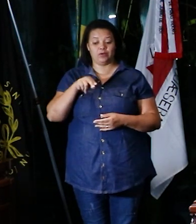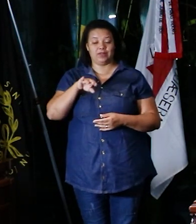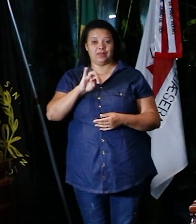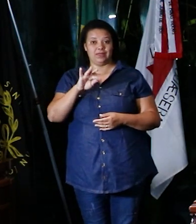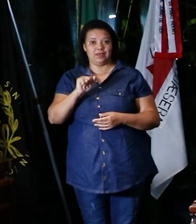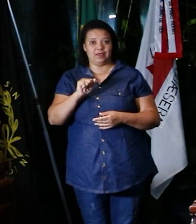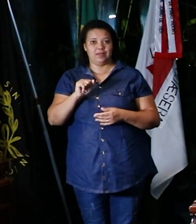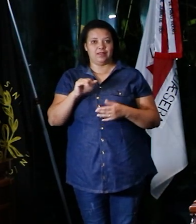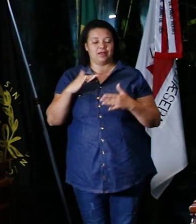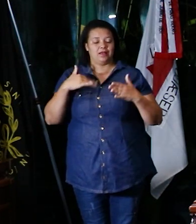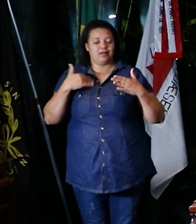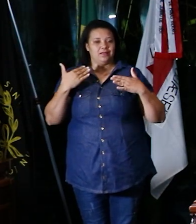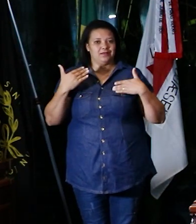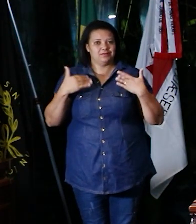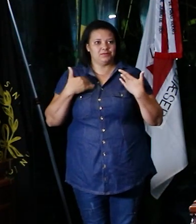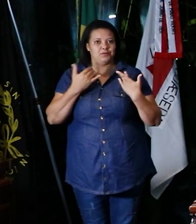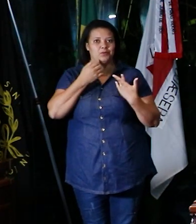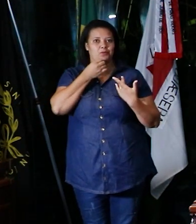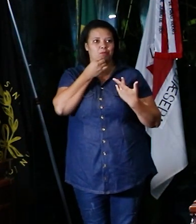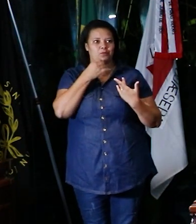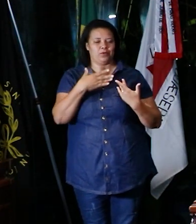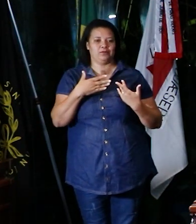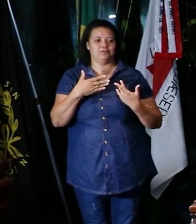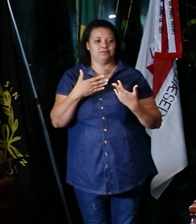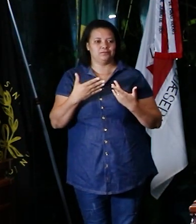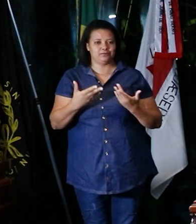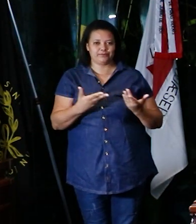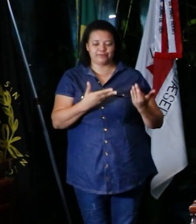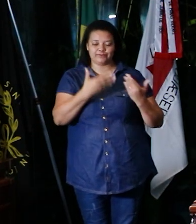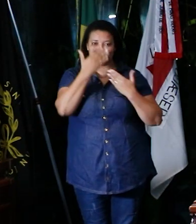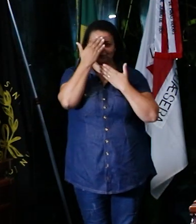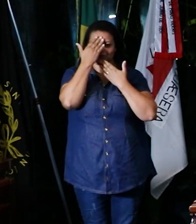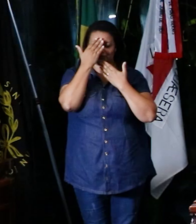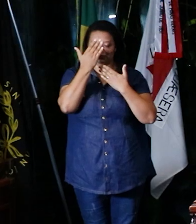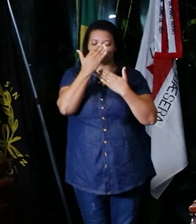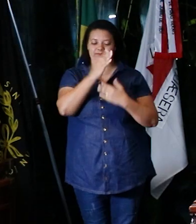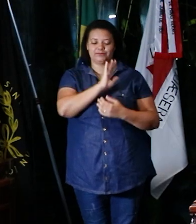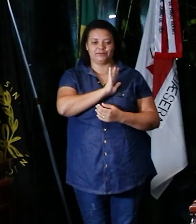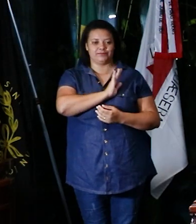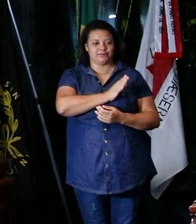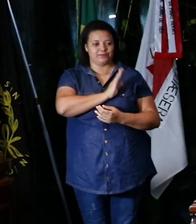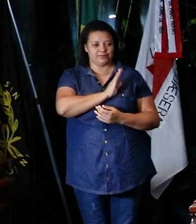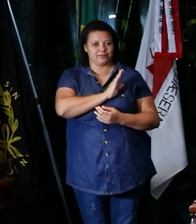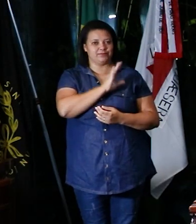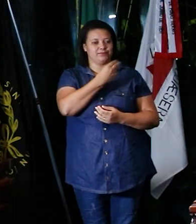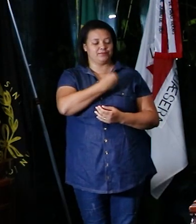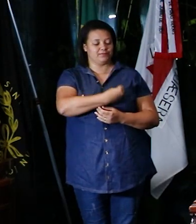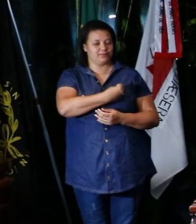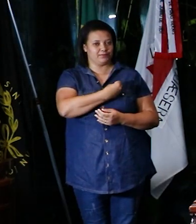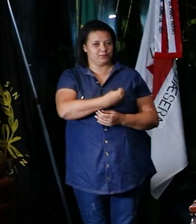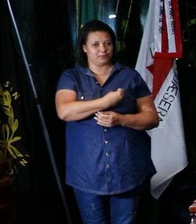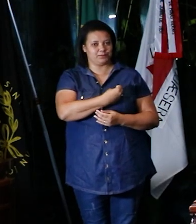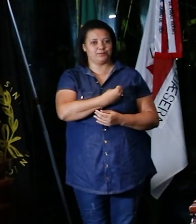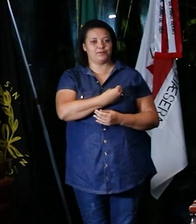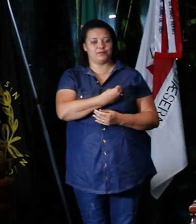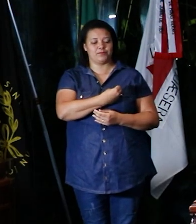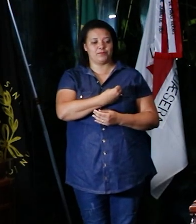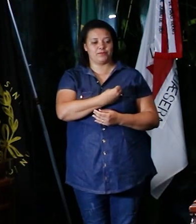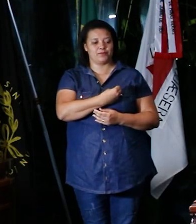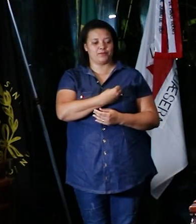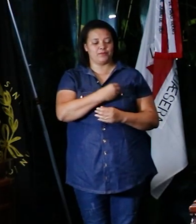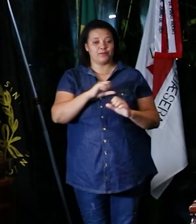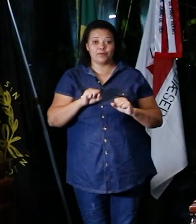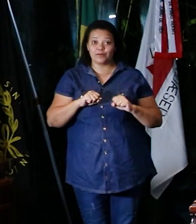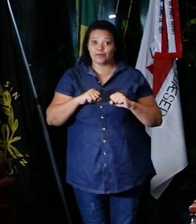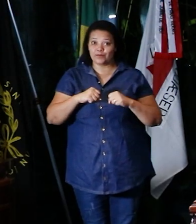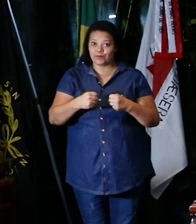muito grande ter você, Antonieta. E eu quero agradecer de coração a sua presença, a sua dedicação, a disposição